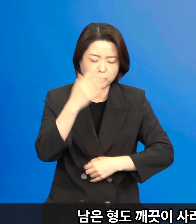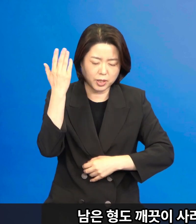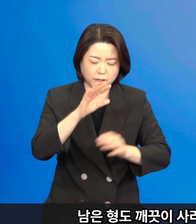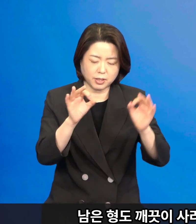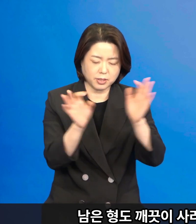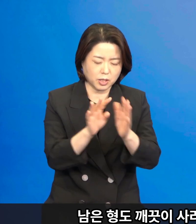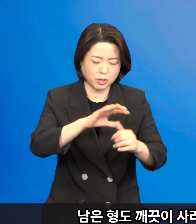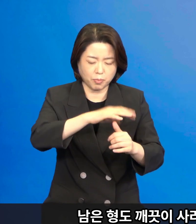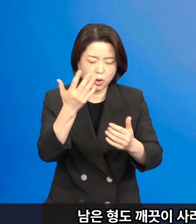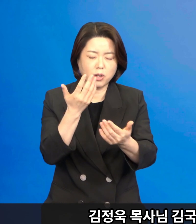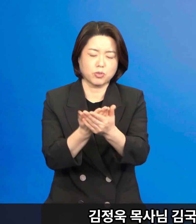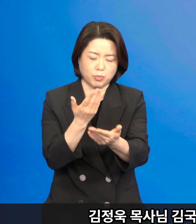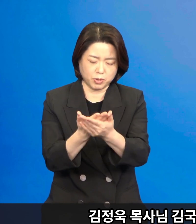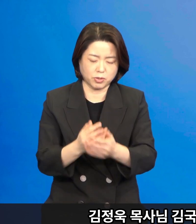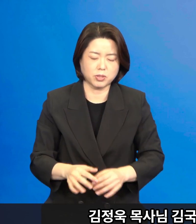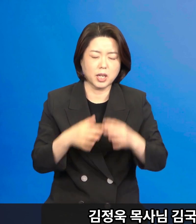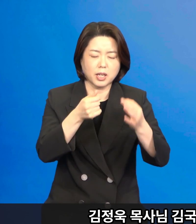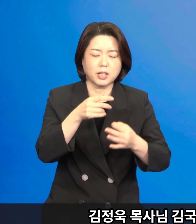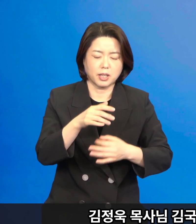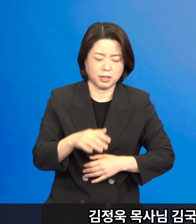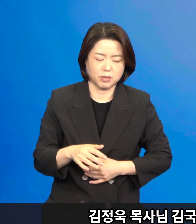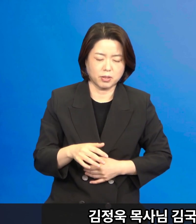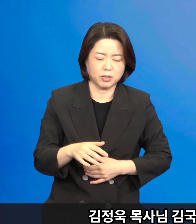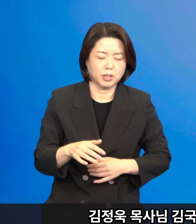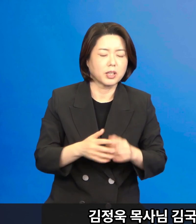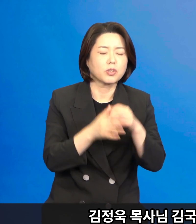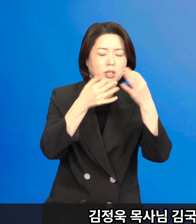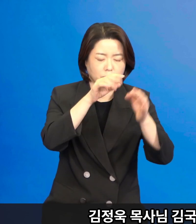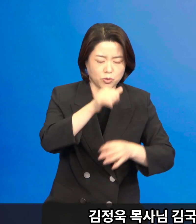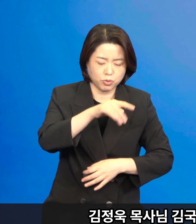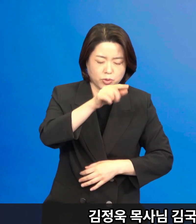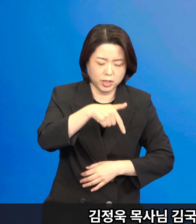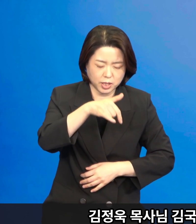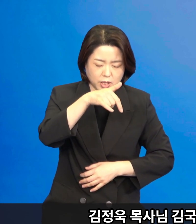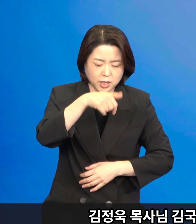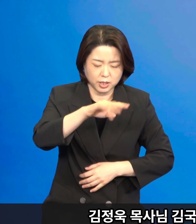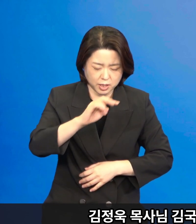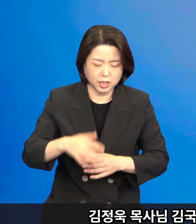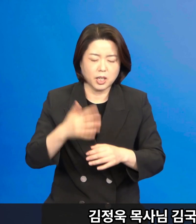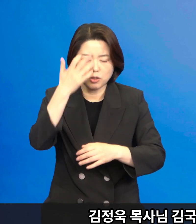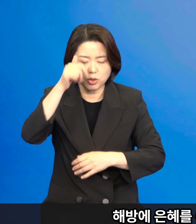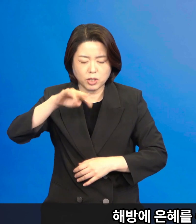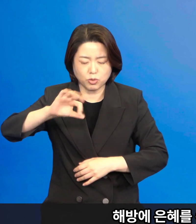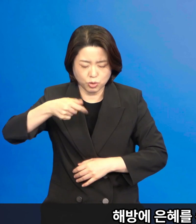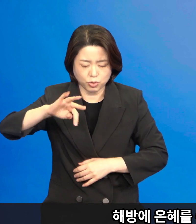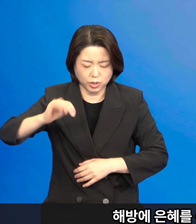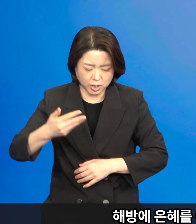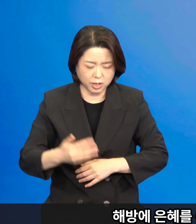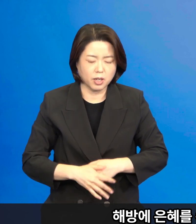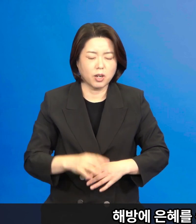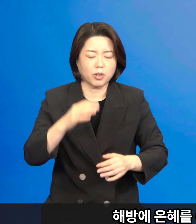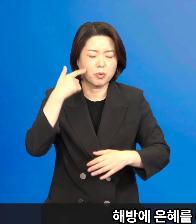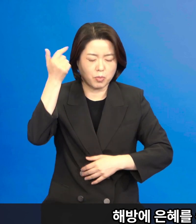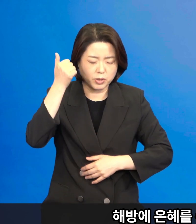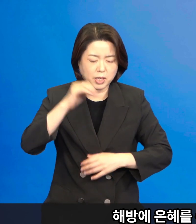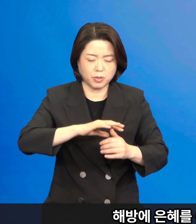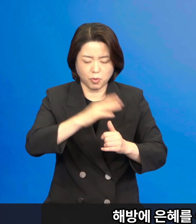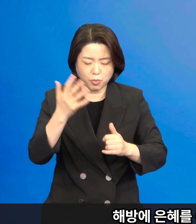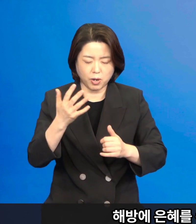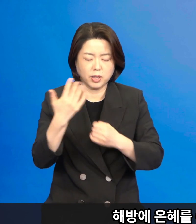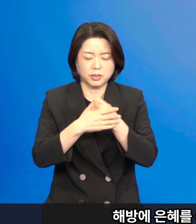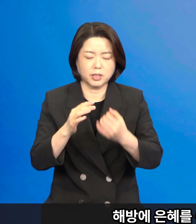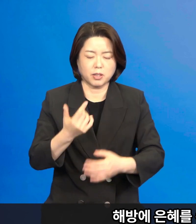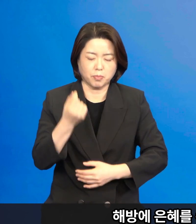하여 주시옵소서. 김정은 목사님, 김국기 목사님, 최춘기 선교사님도 해방의 은혜를 속히